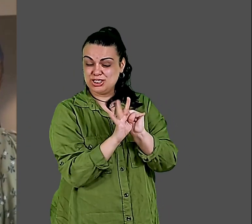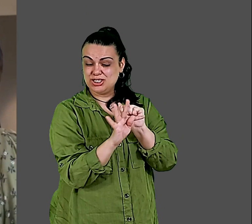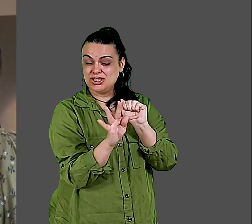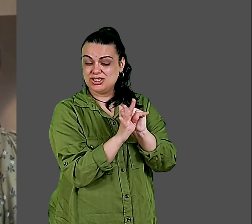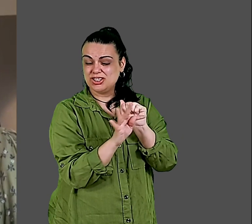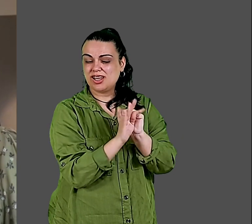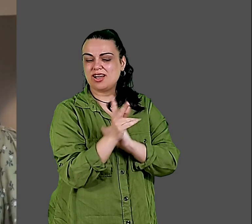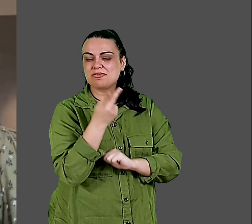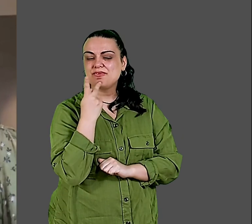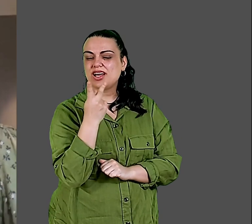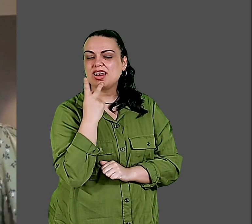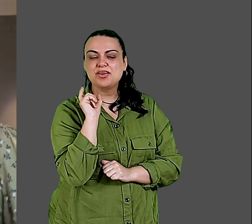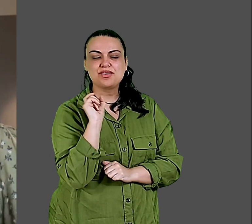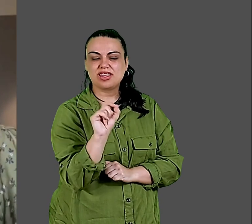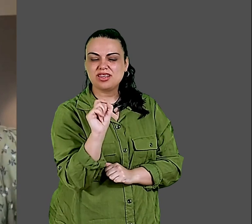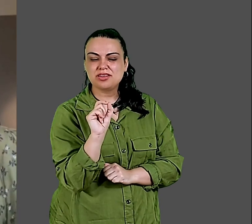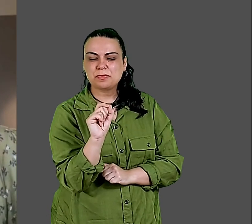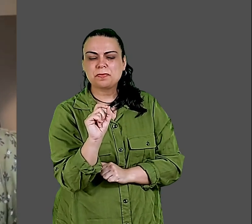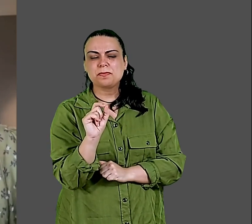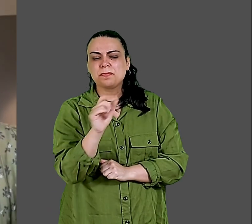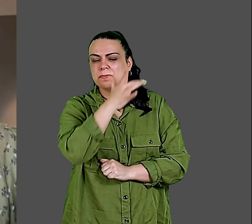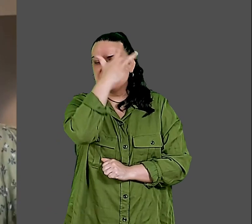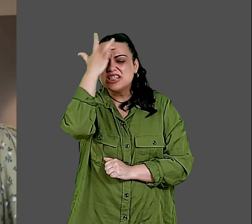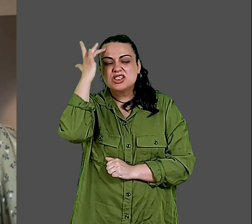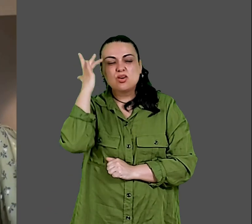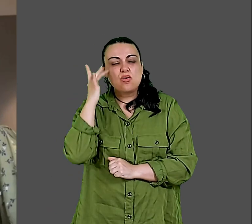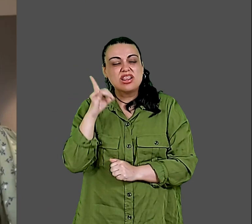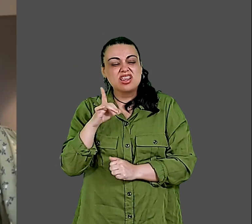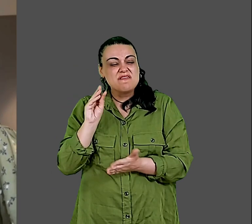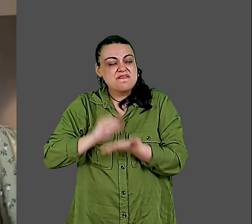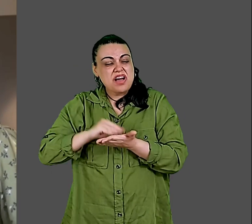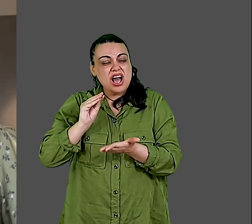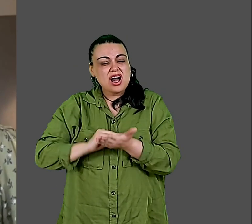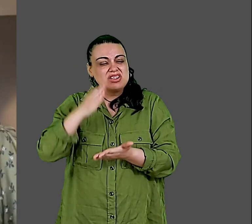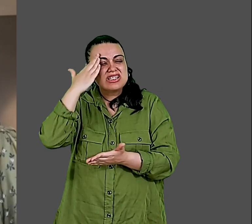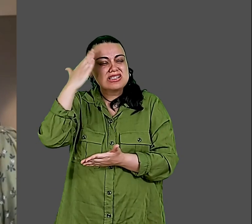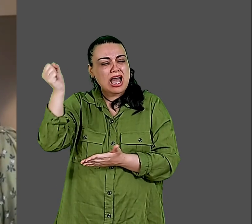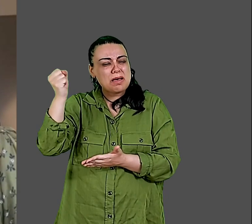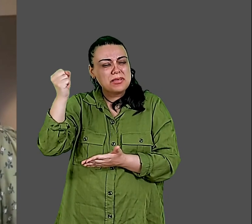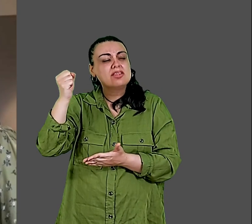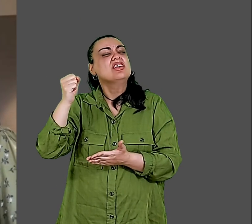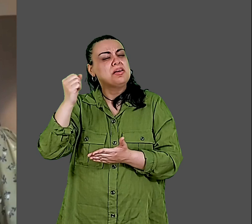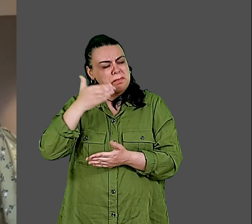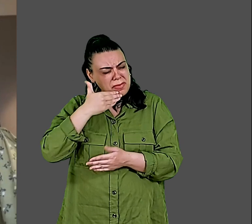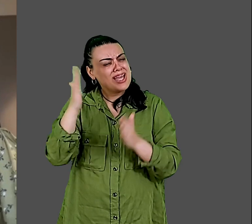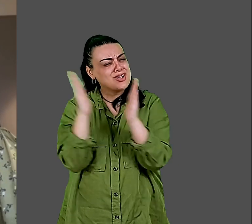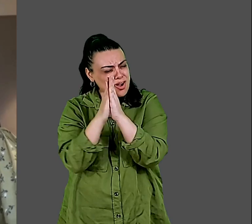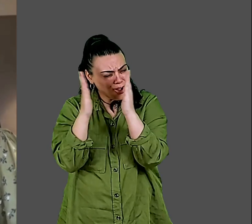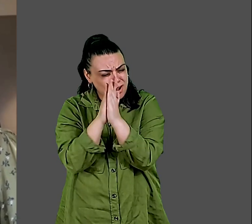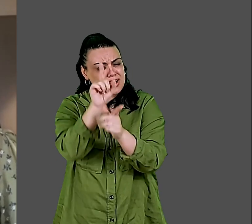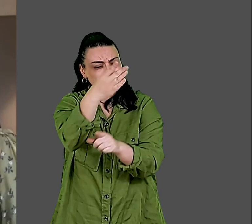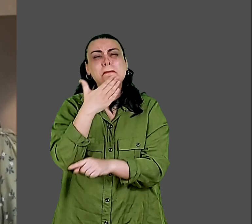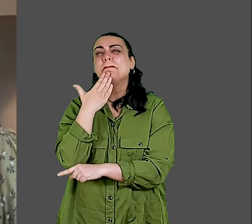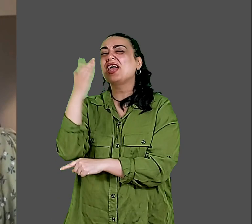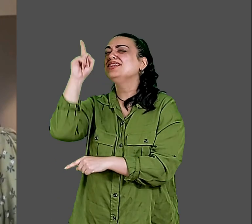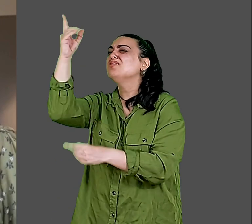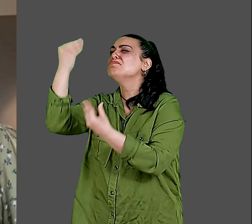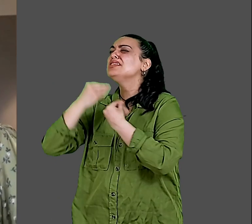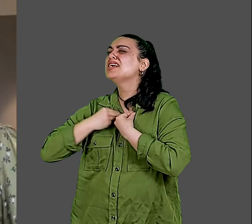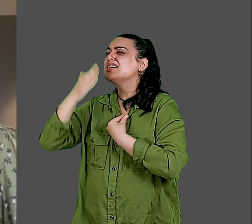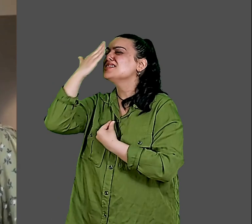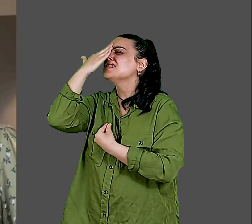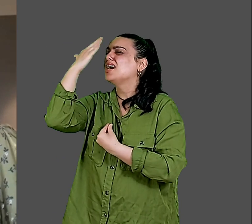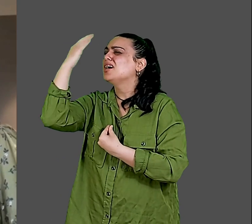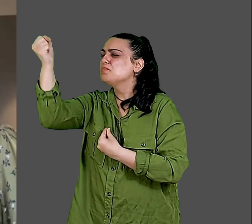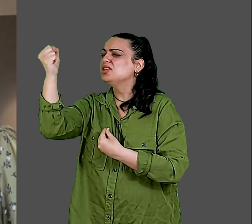falou, que aquele que tem falta de sabedoria, peça a Deus que a todos dá liberalmente e não nega. Eu te